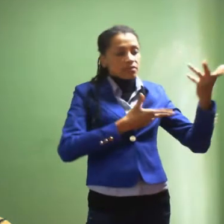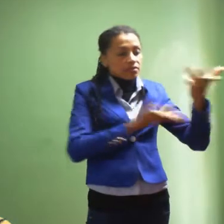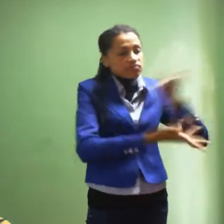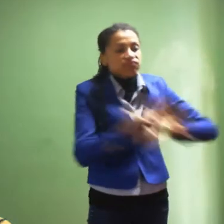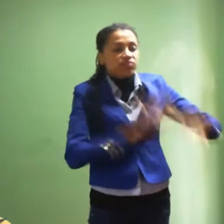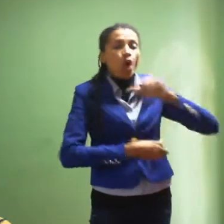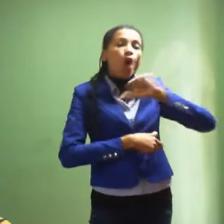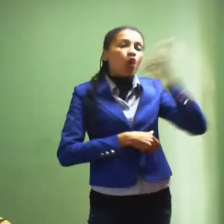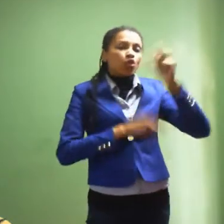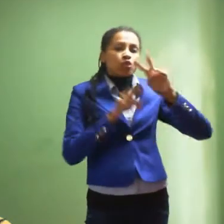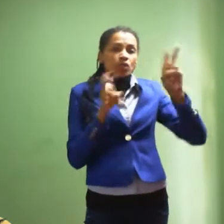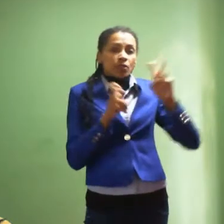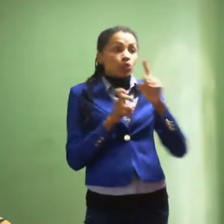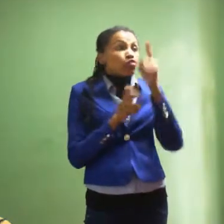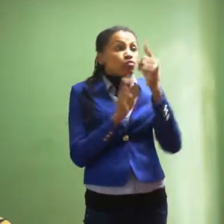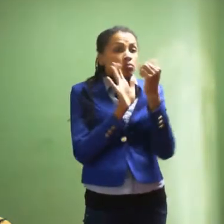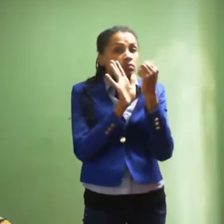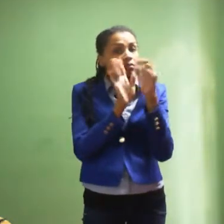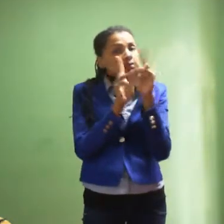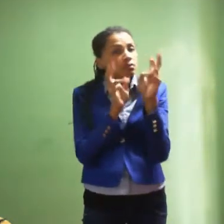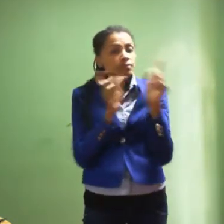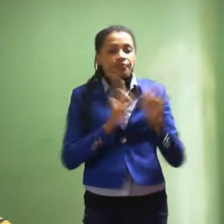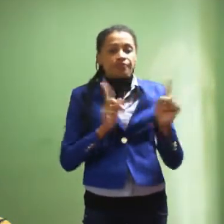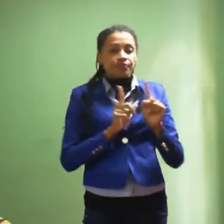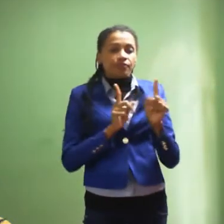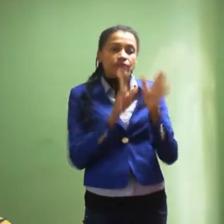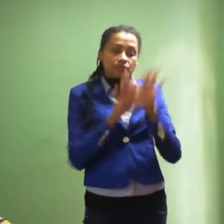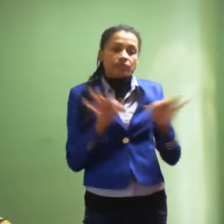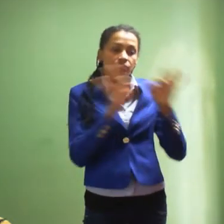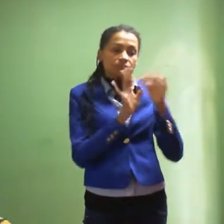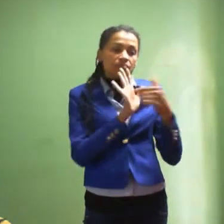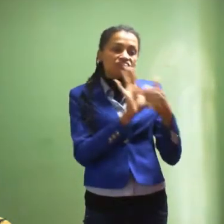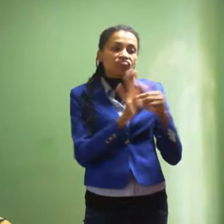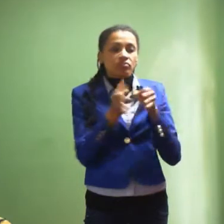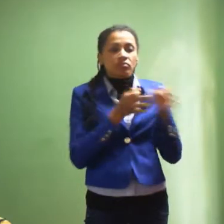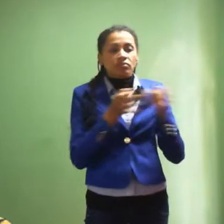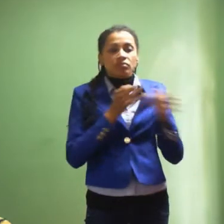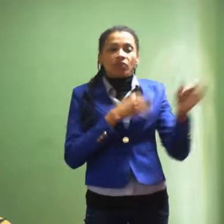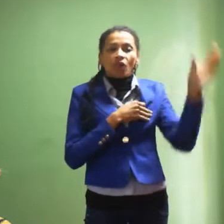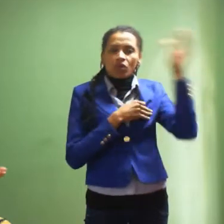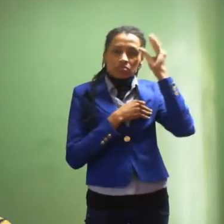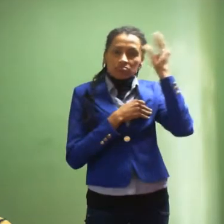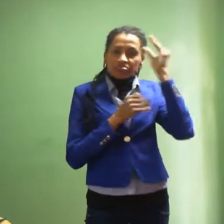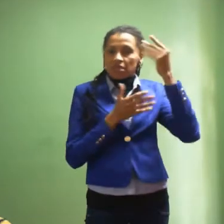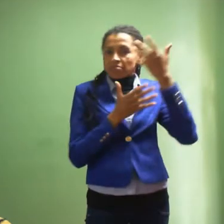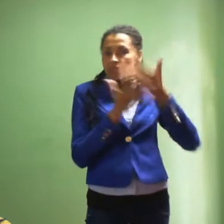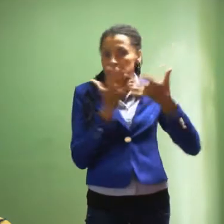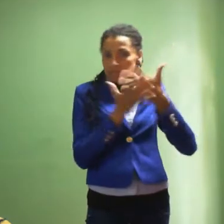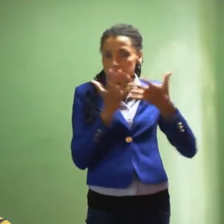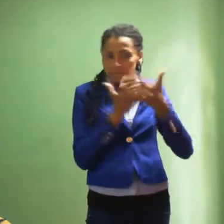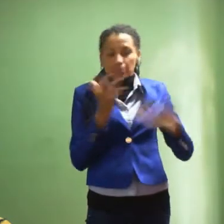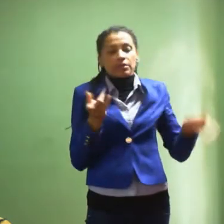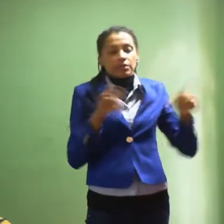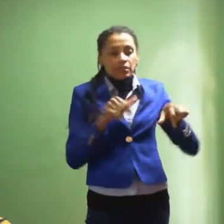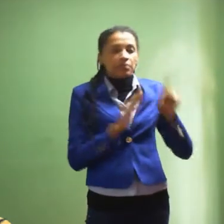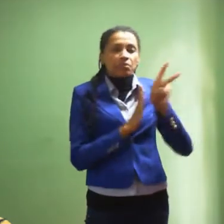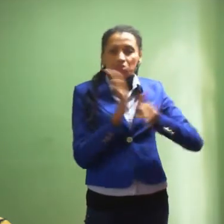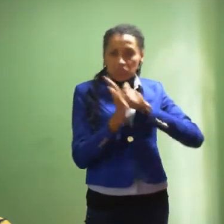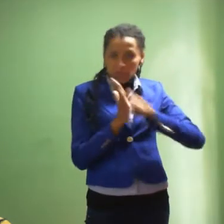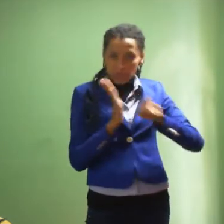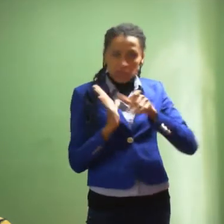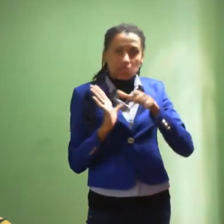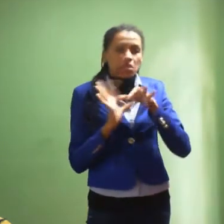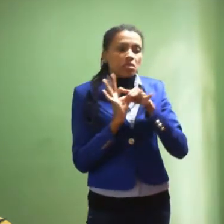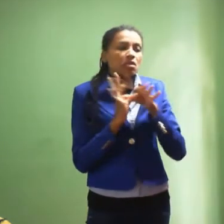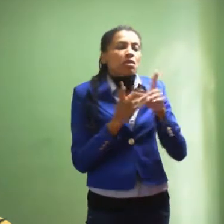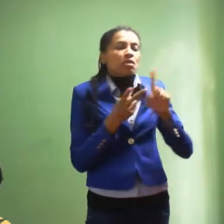otras temáticas, pueden dar la posibilidad de hablar de conceptos matemáticos al tiempo que estamos trabajando la lengua escrita, también